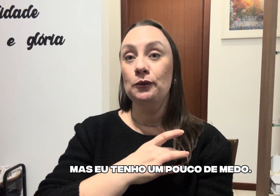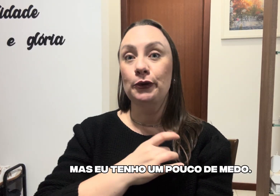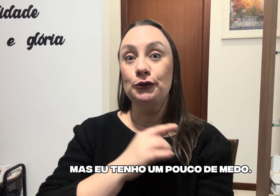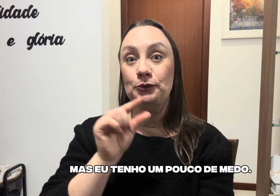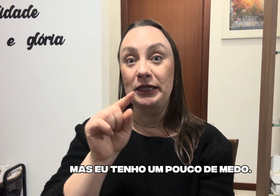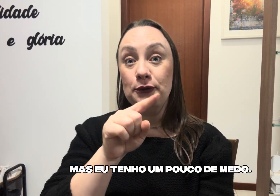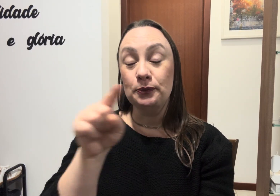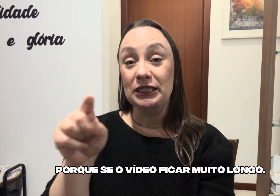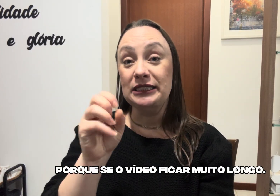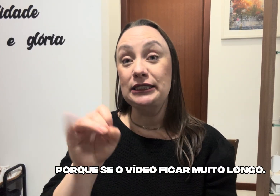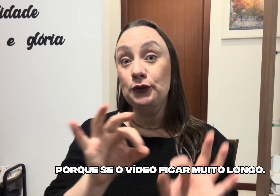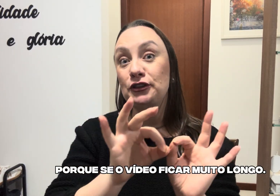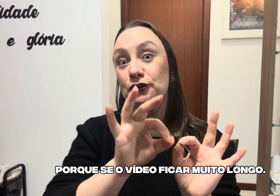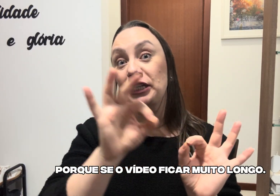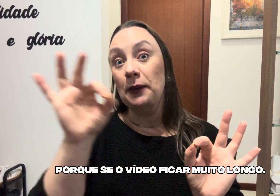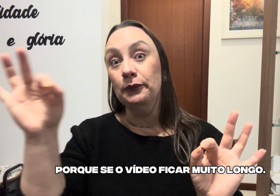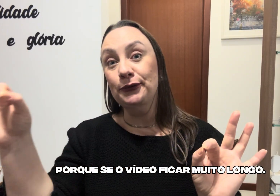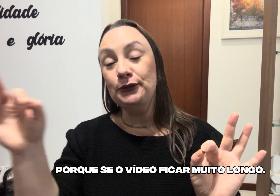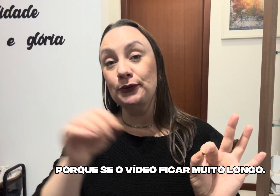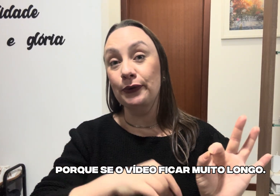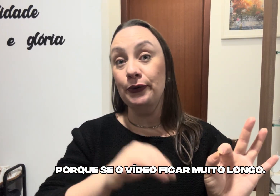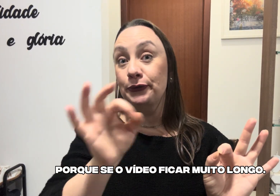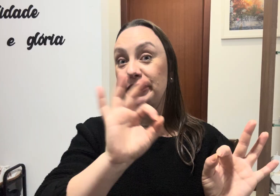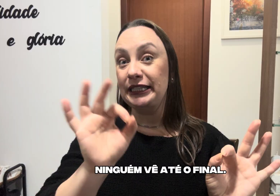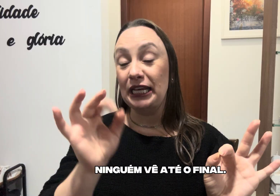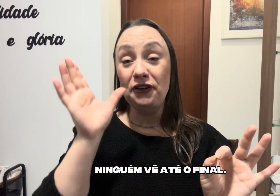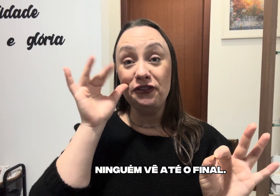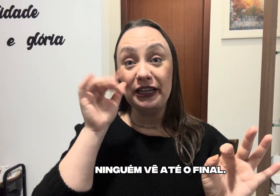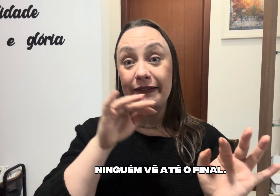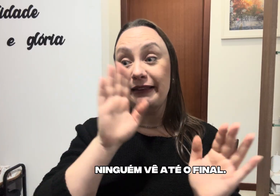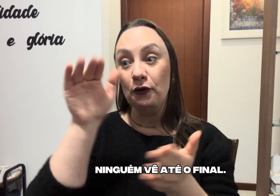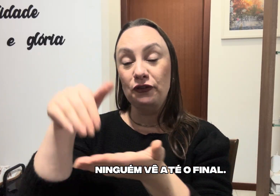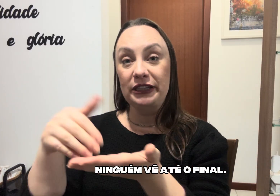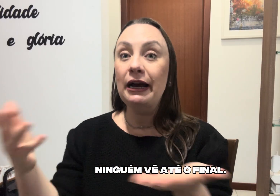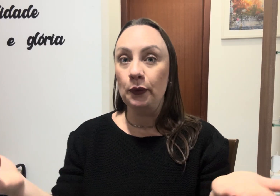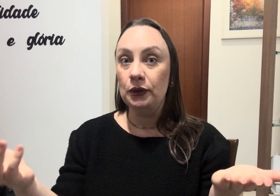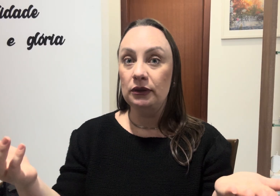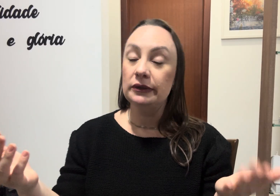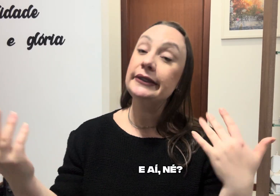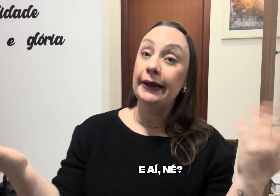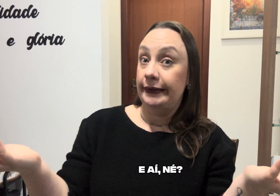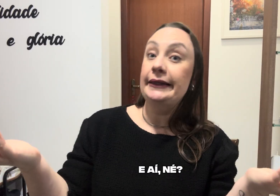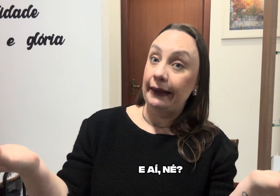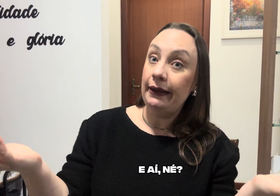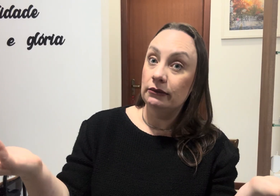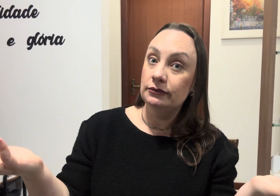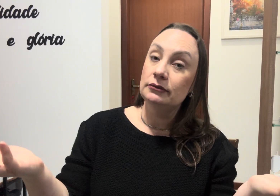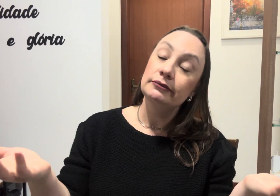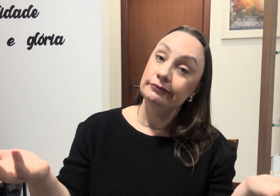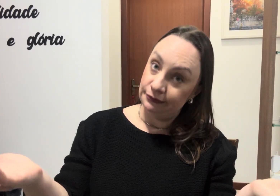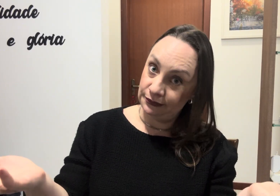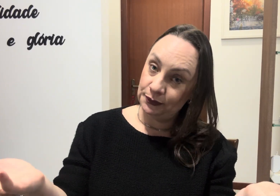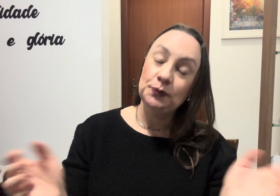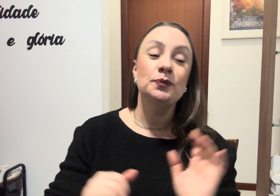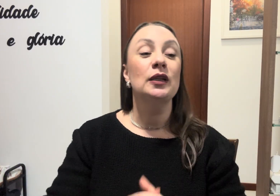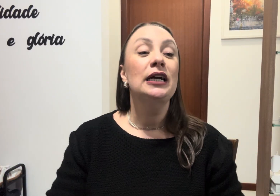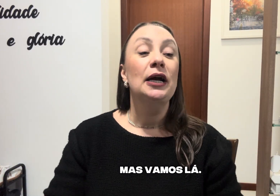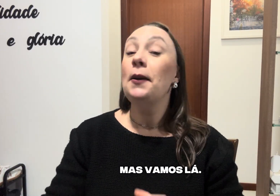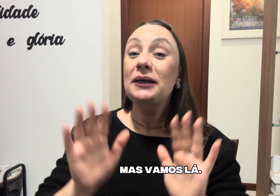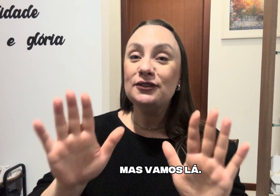pouco de medo, porque se o vídeo ficar muito longo, ninguém vê até o final. E aí, né? Mas vamos